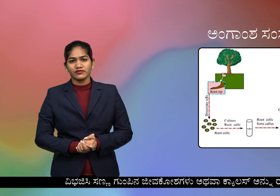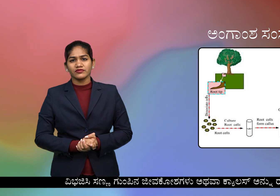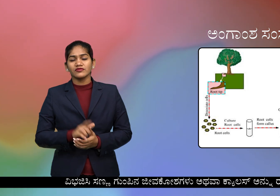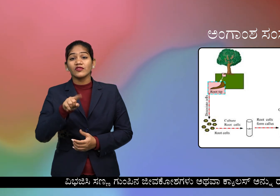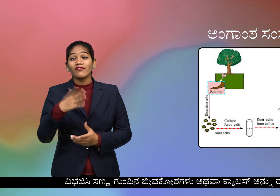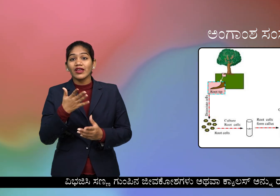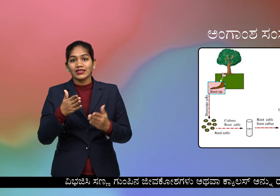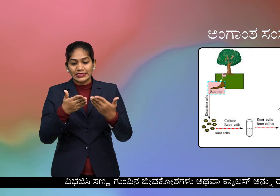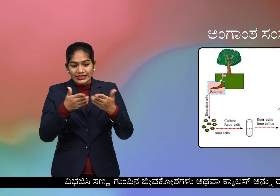ಅನ್ನ ರೂಪಿಸುತ್ತೆ.